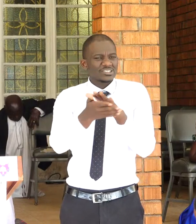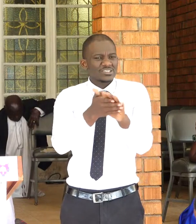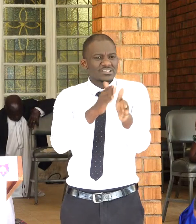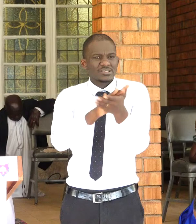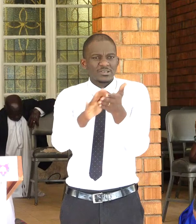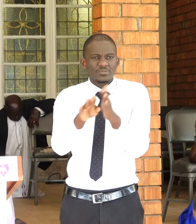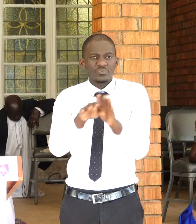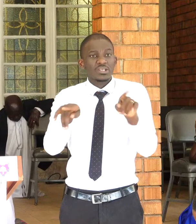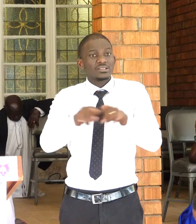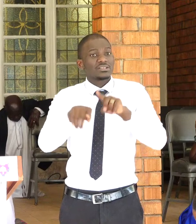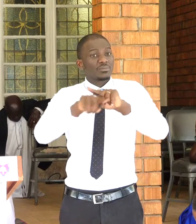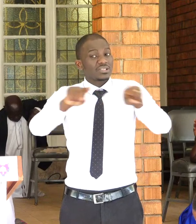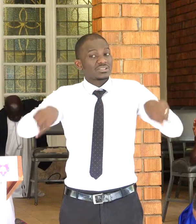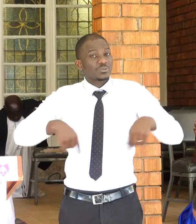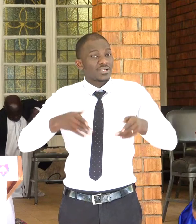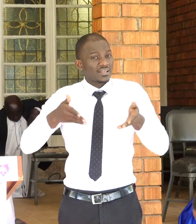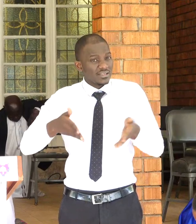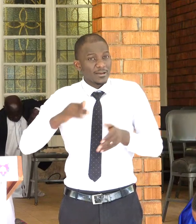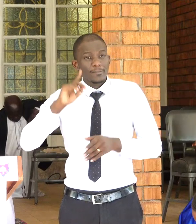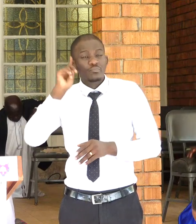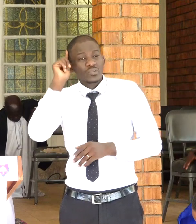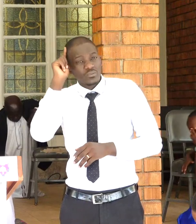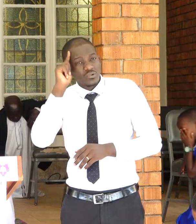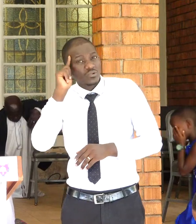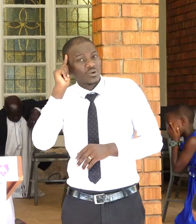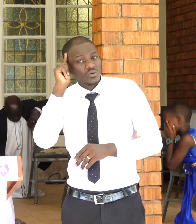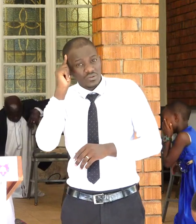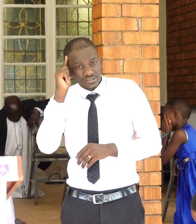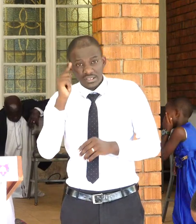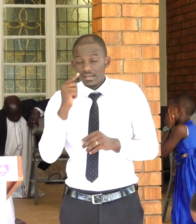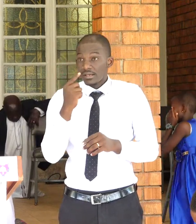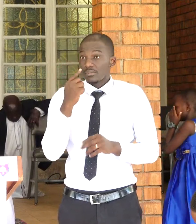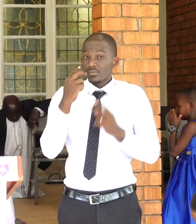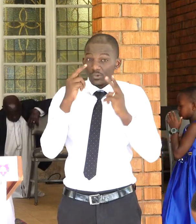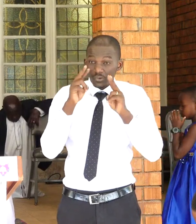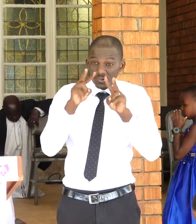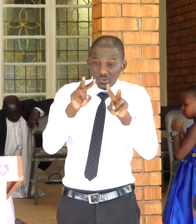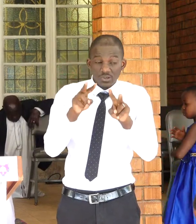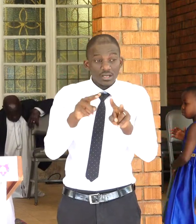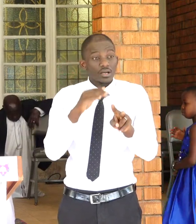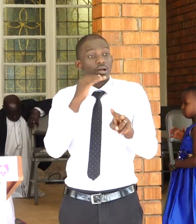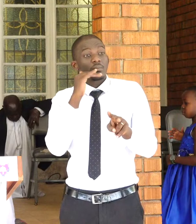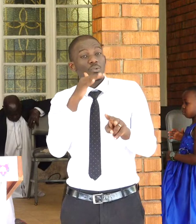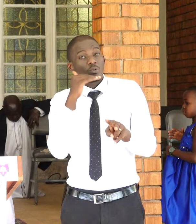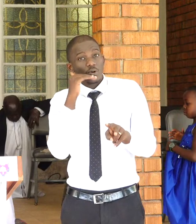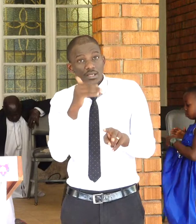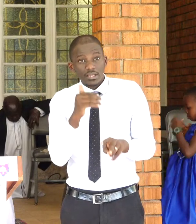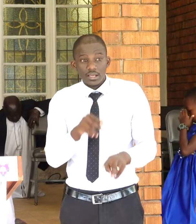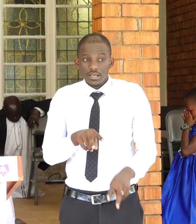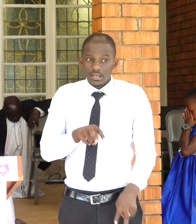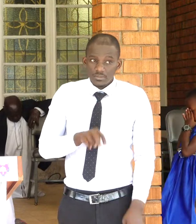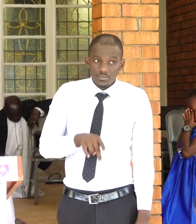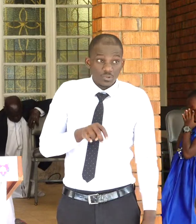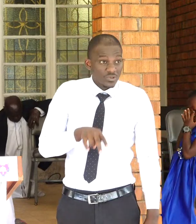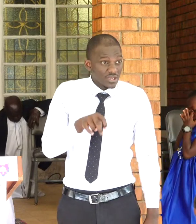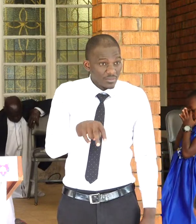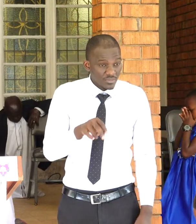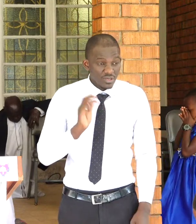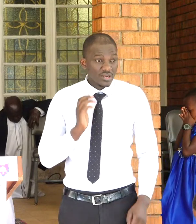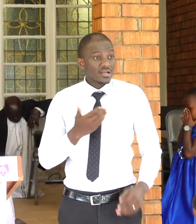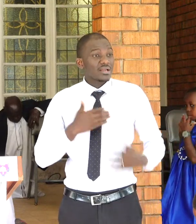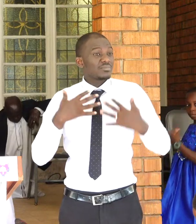wano mu kulowooza mu kutunula mu kwogera mu kutambula emibiri